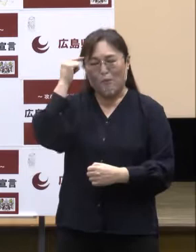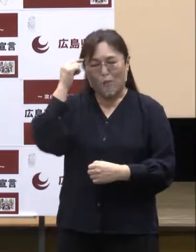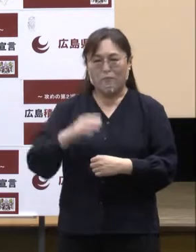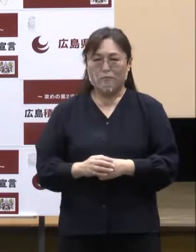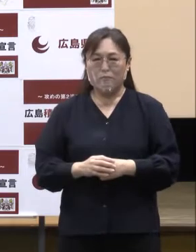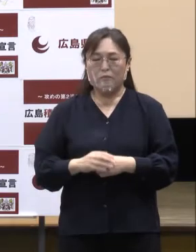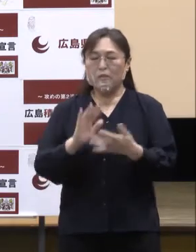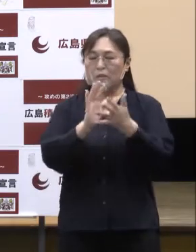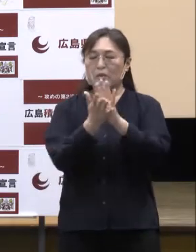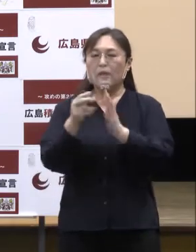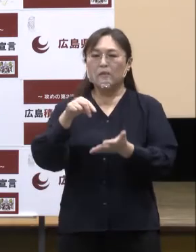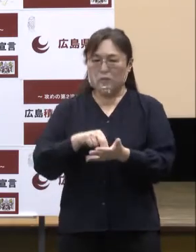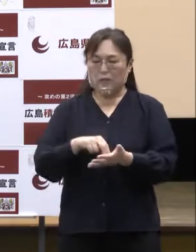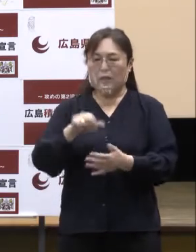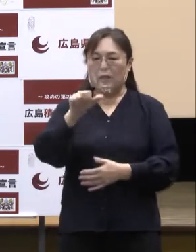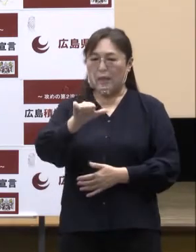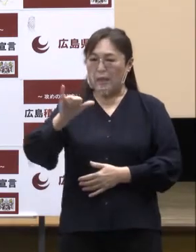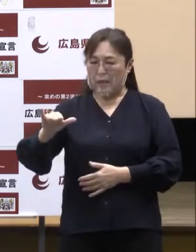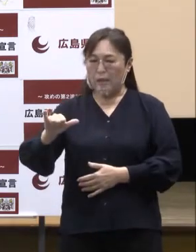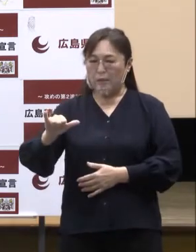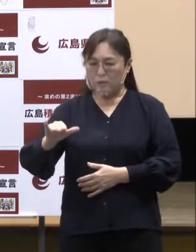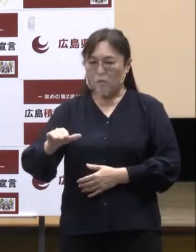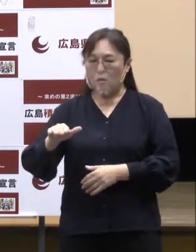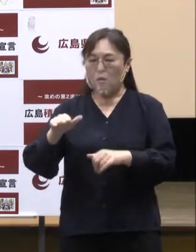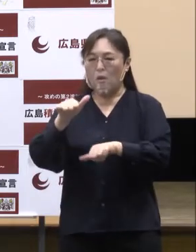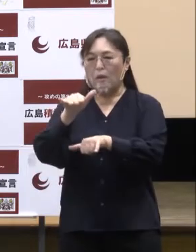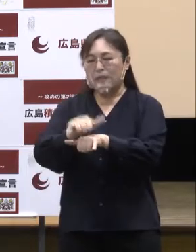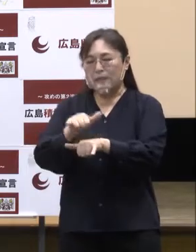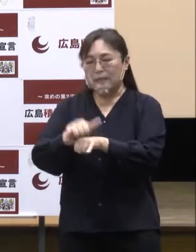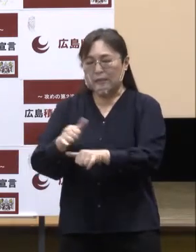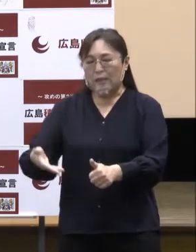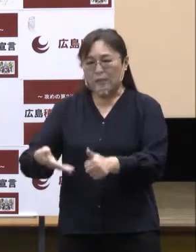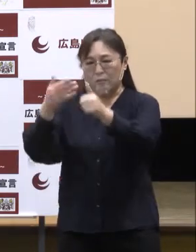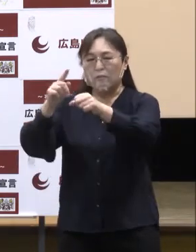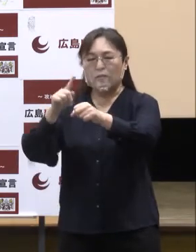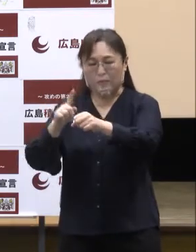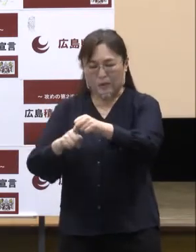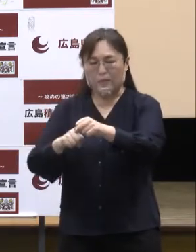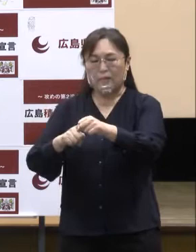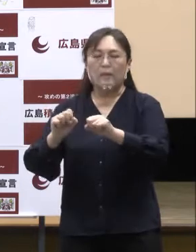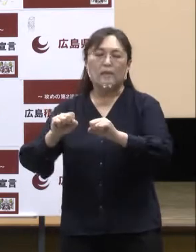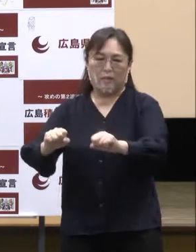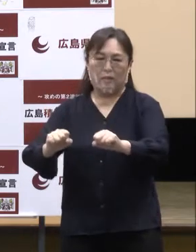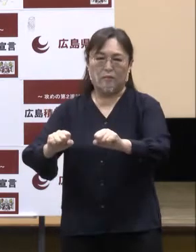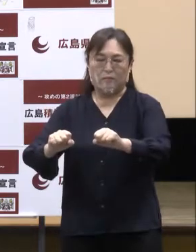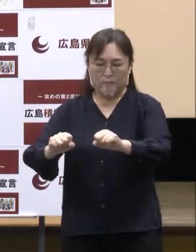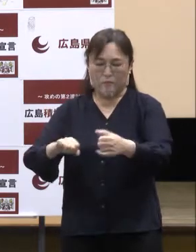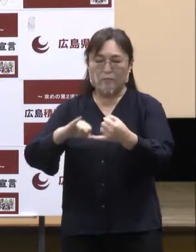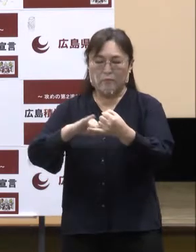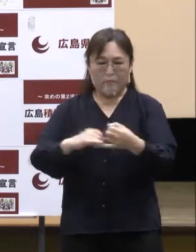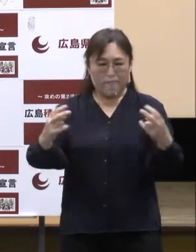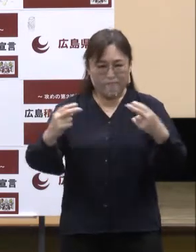としては AI の人材育成に努めて、毎回考えていますので、ぜひ取材もいただければと思